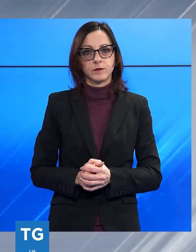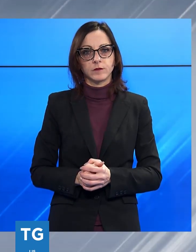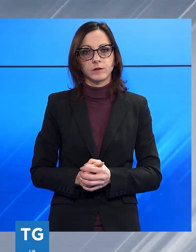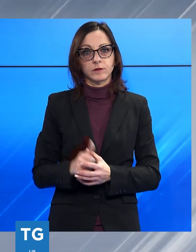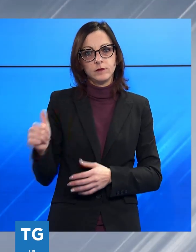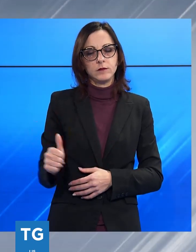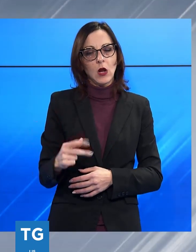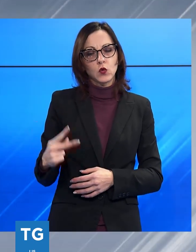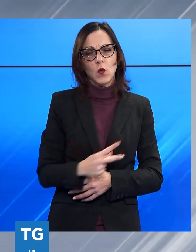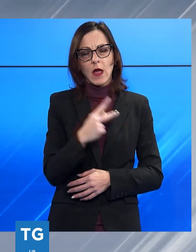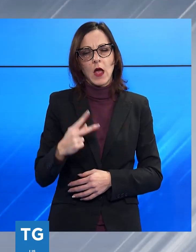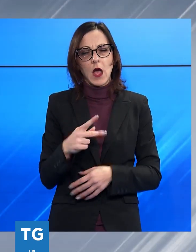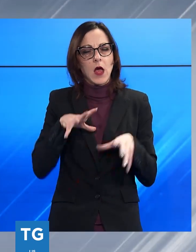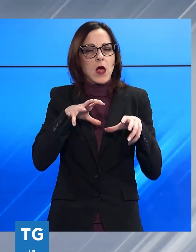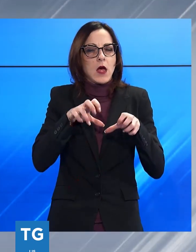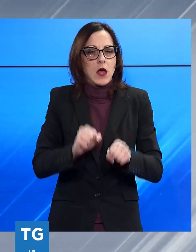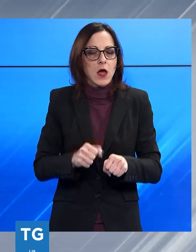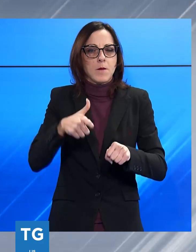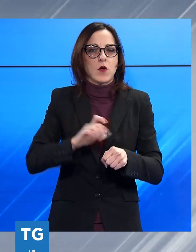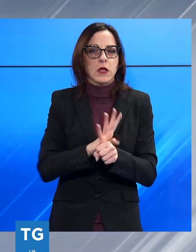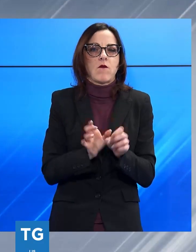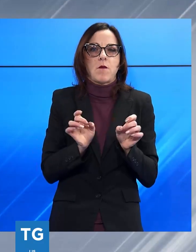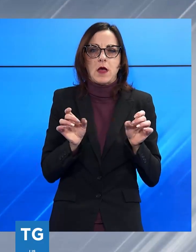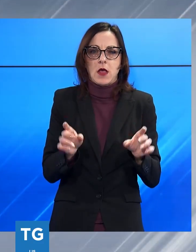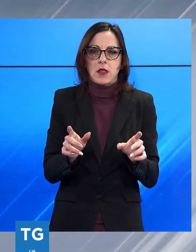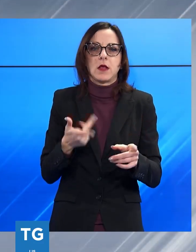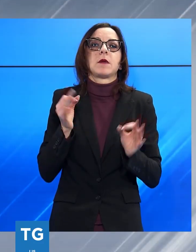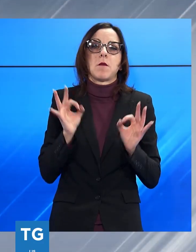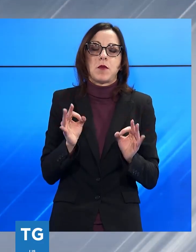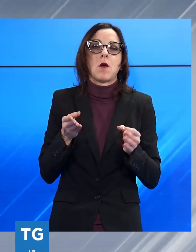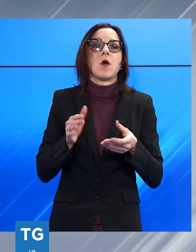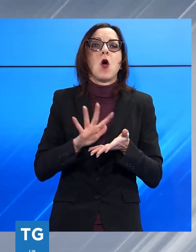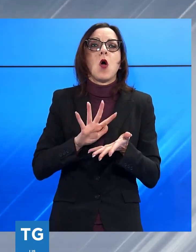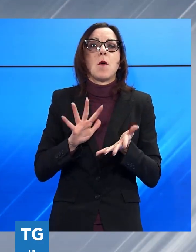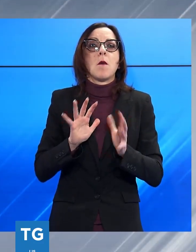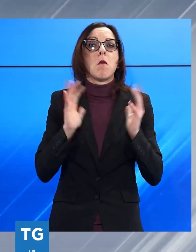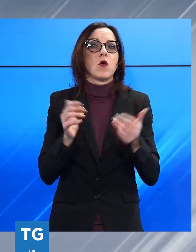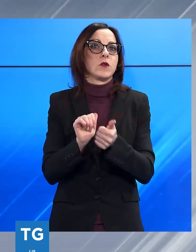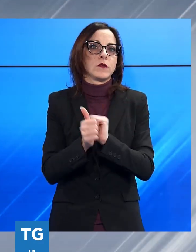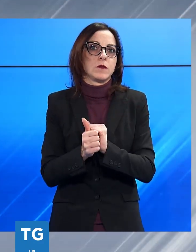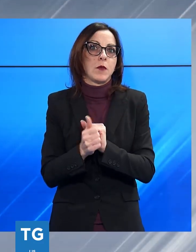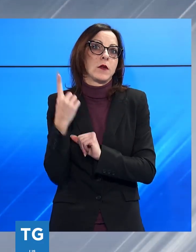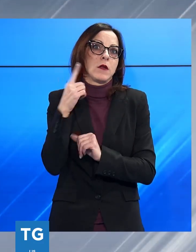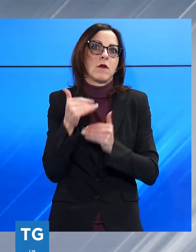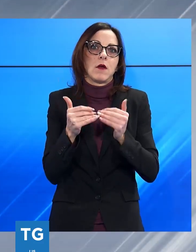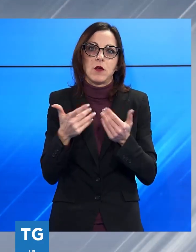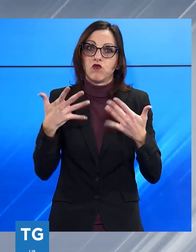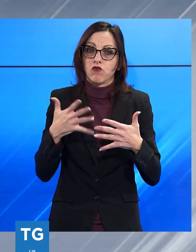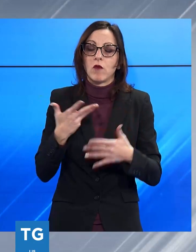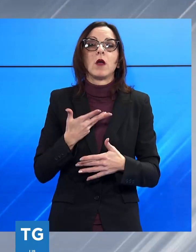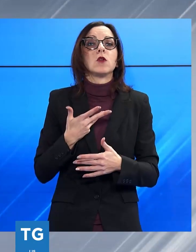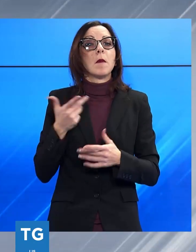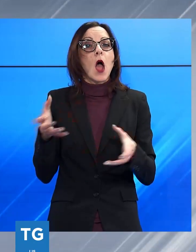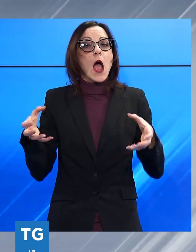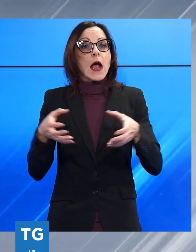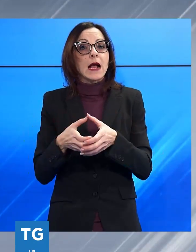impegnativi Nei quali il perdurare della pandemia aveva messo a dura prova anche il mondo sportivo il 2022 del Club Nautico Versilia pur